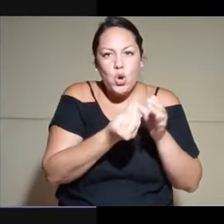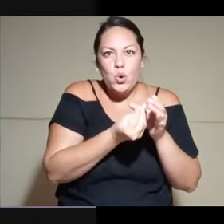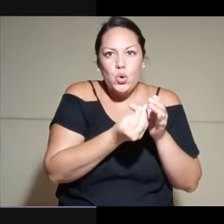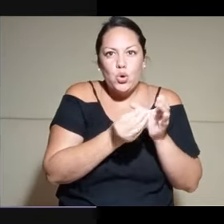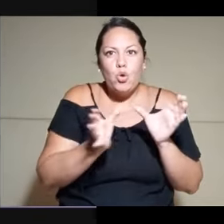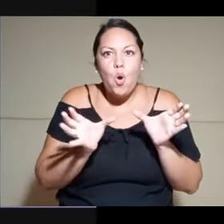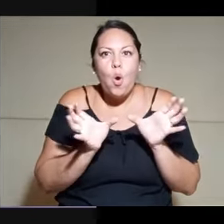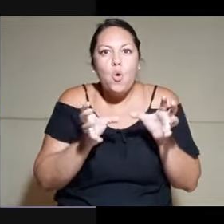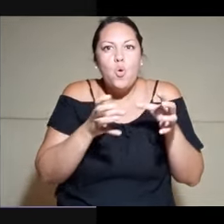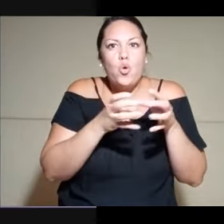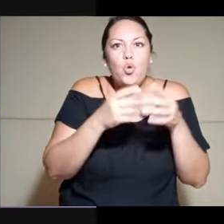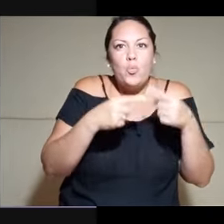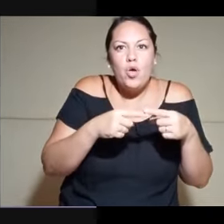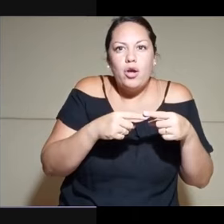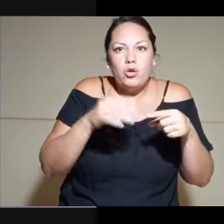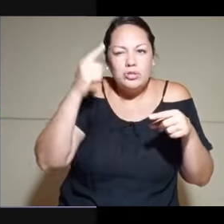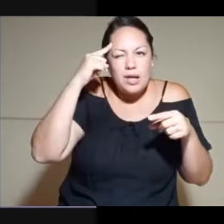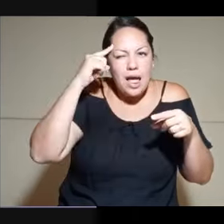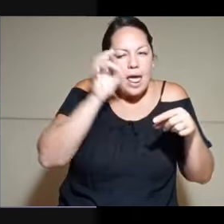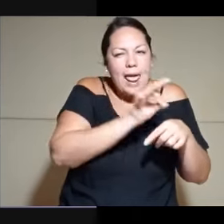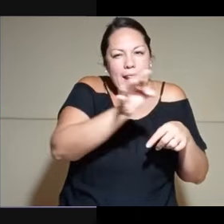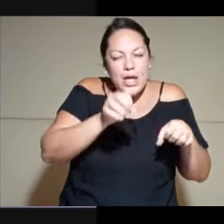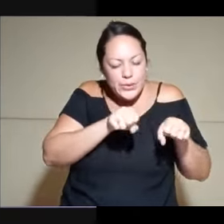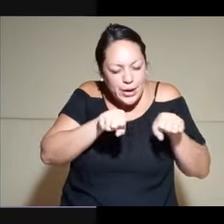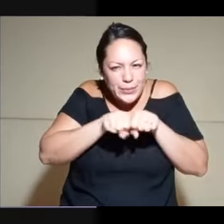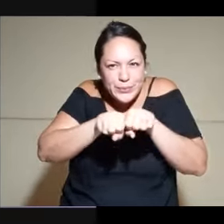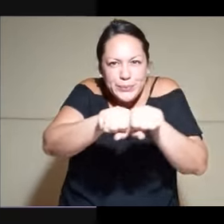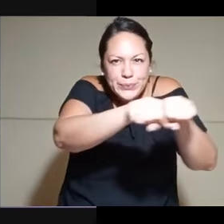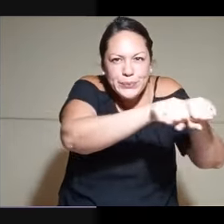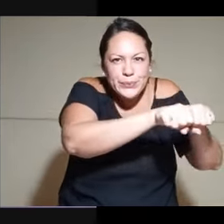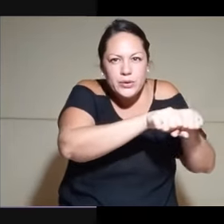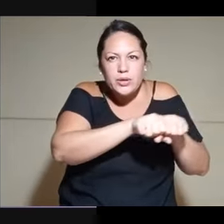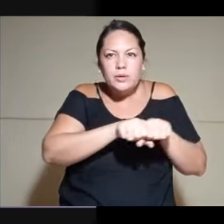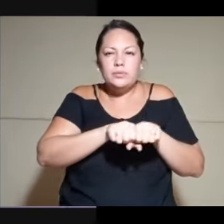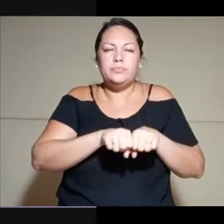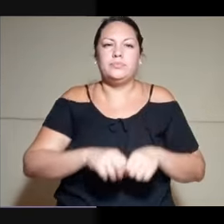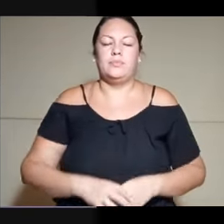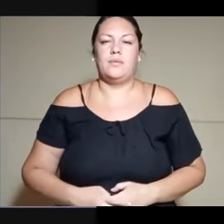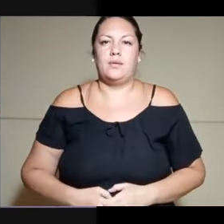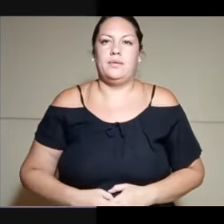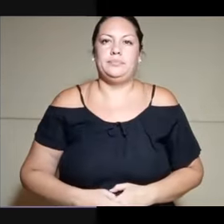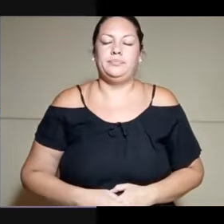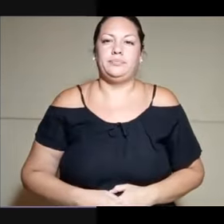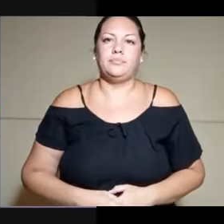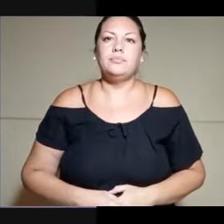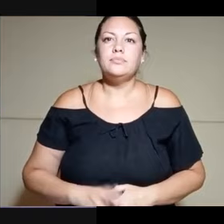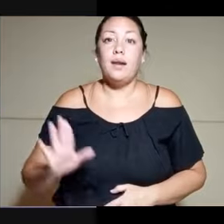era un núcleo en la primera clase de anatomía. Un núcleo, que es lo que son conjuntos de cuerpos neuronales, o sea, de sustancia gris.